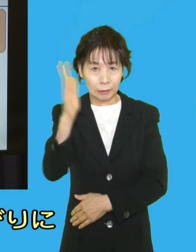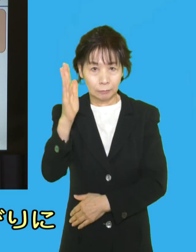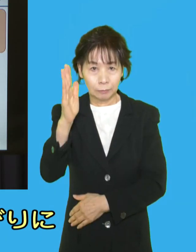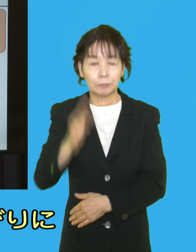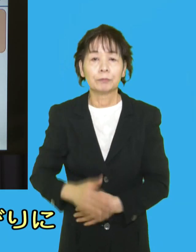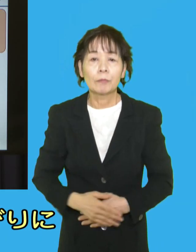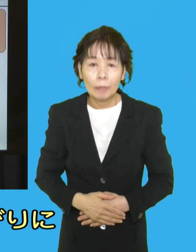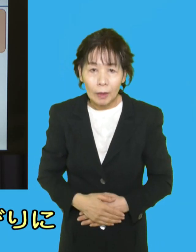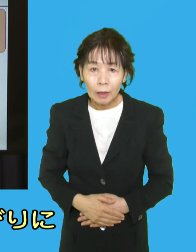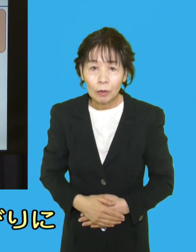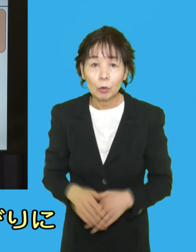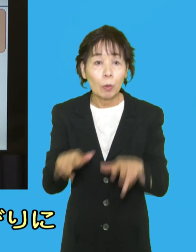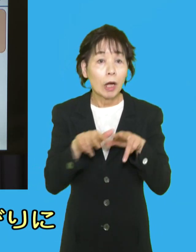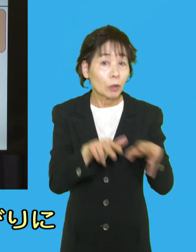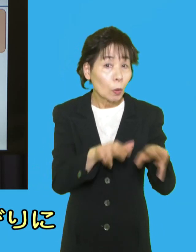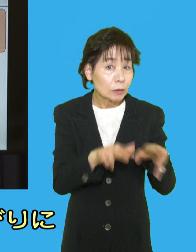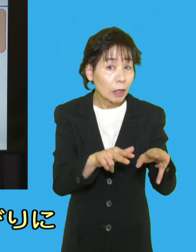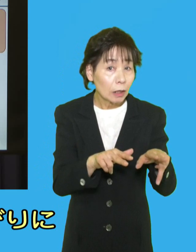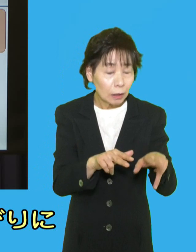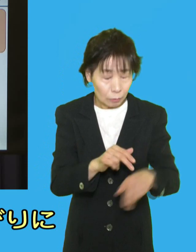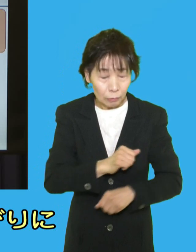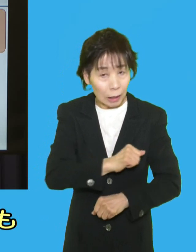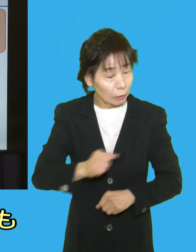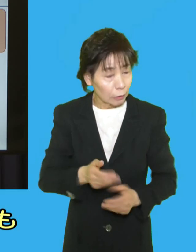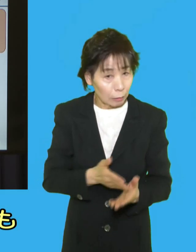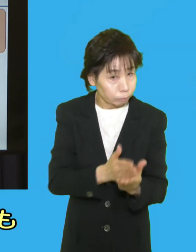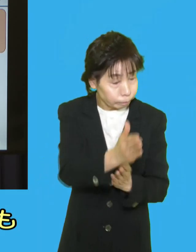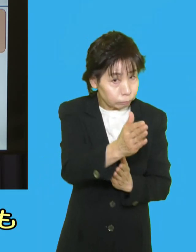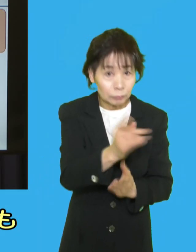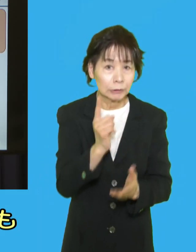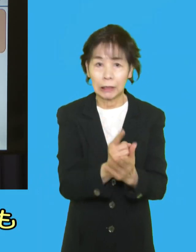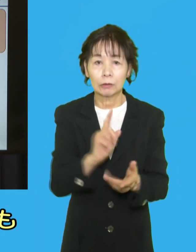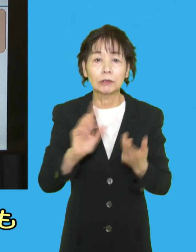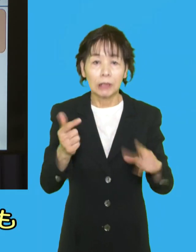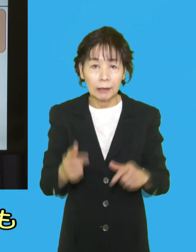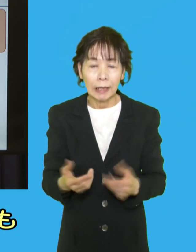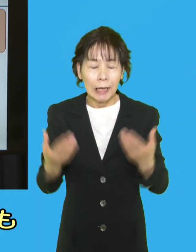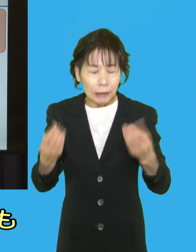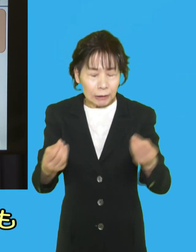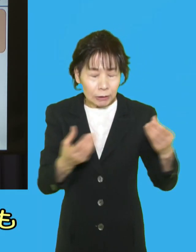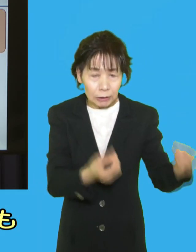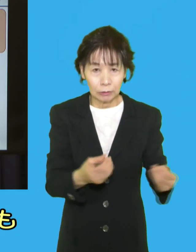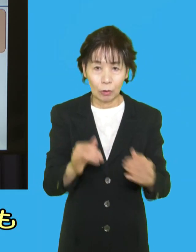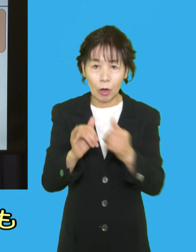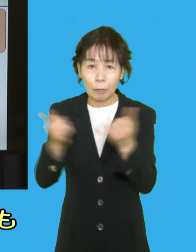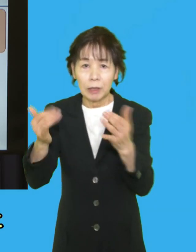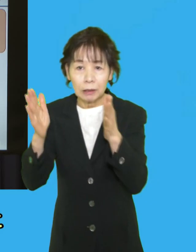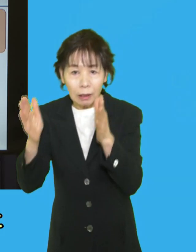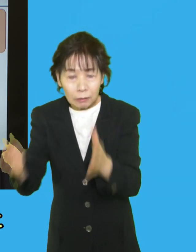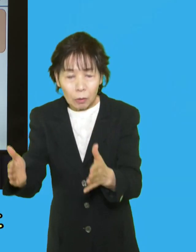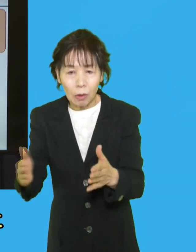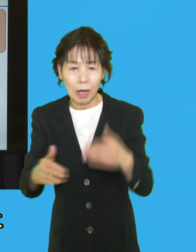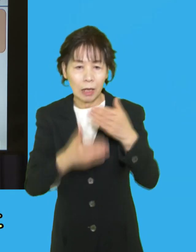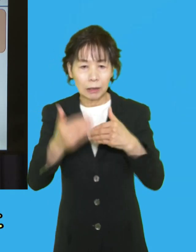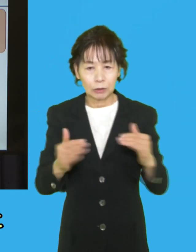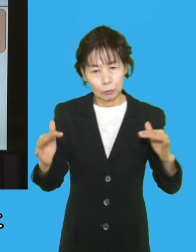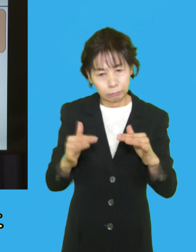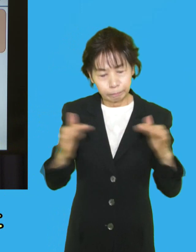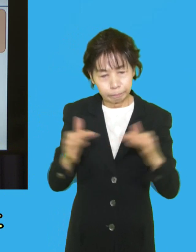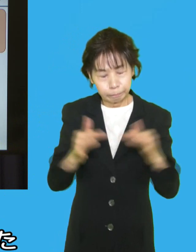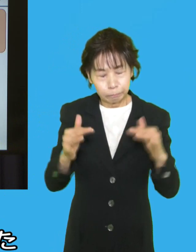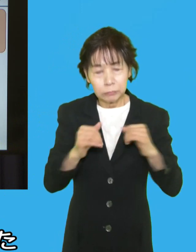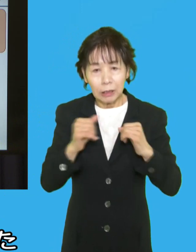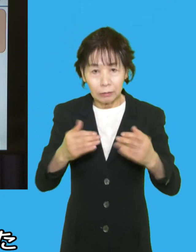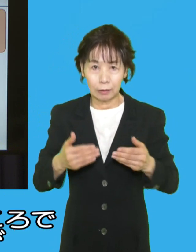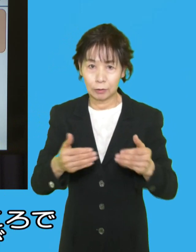こは行政の独りよがりにならないようにですね、きっちりと民間さんとも話をしながら進めてきたなというふうに思っています